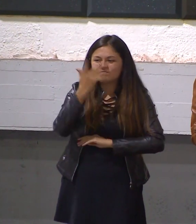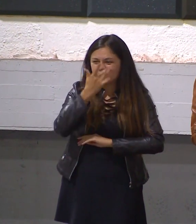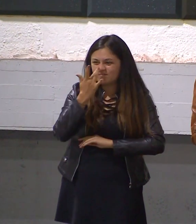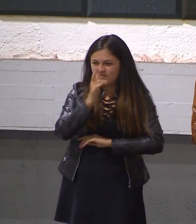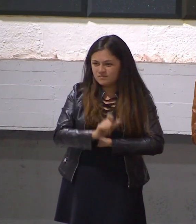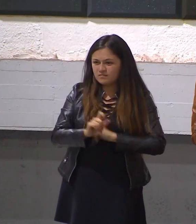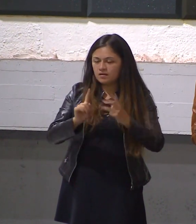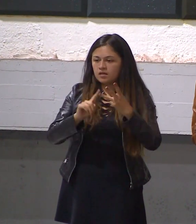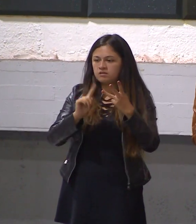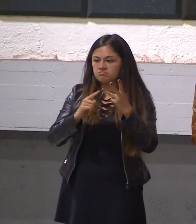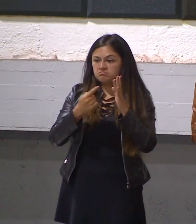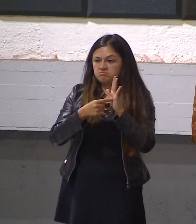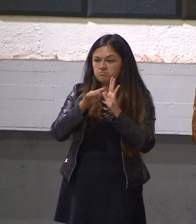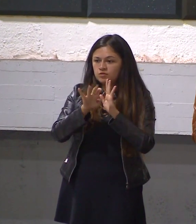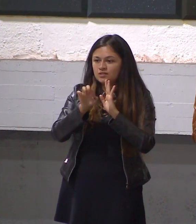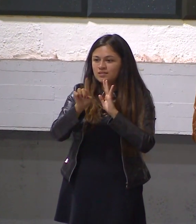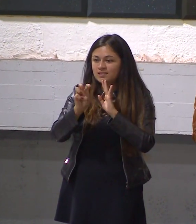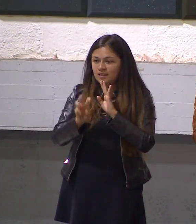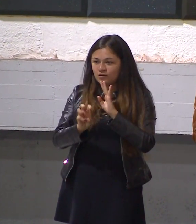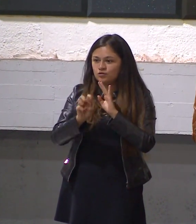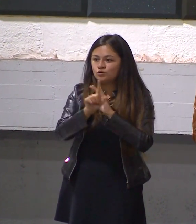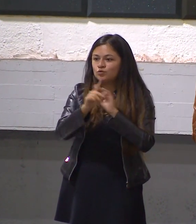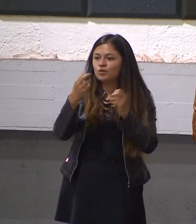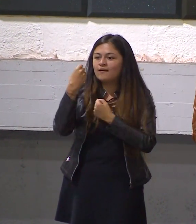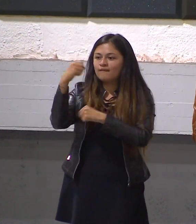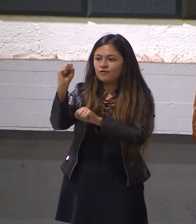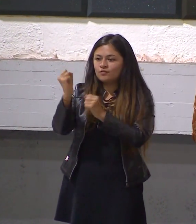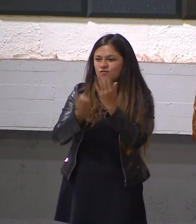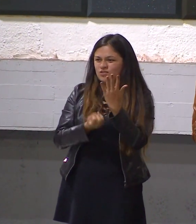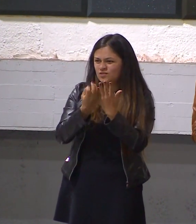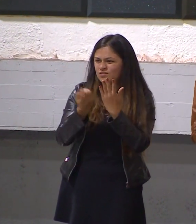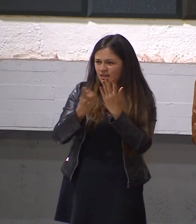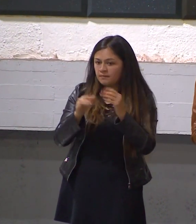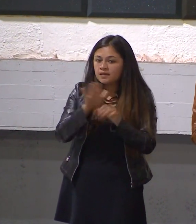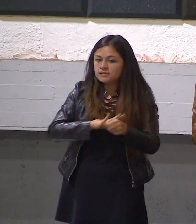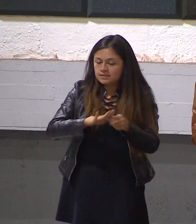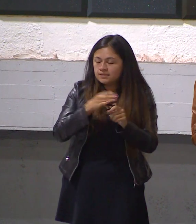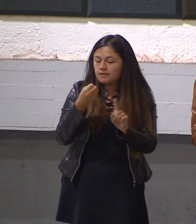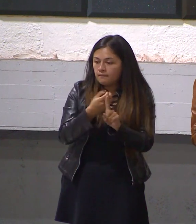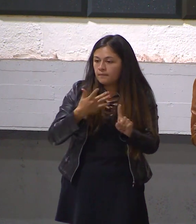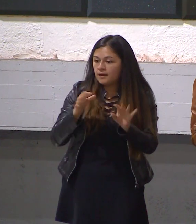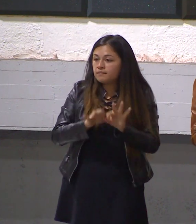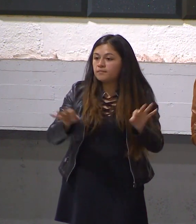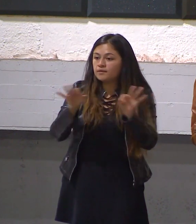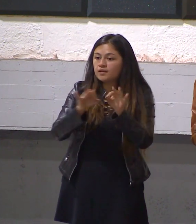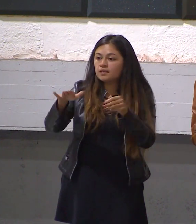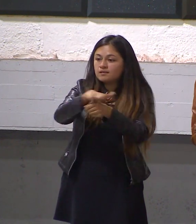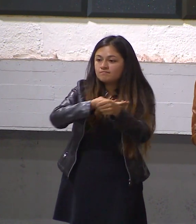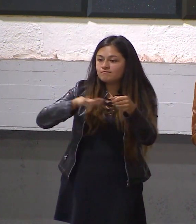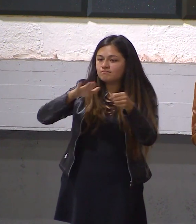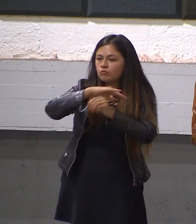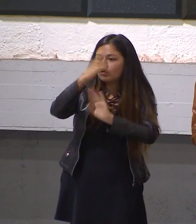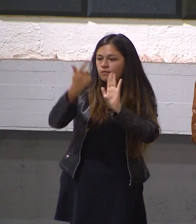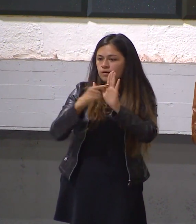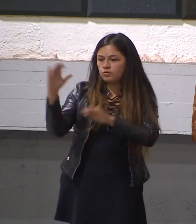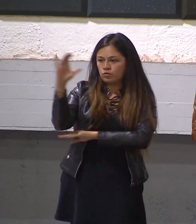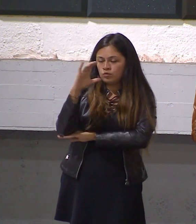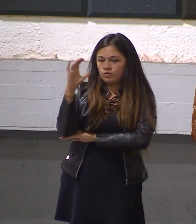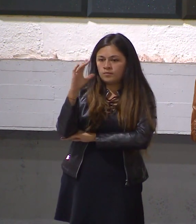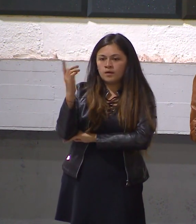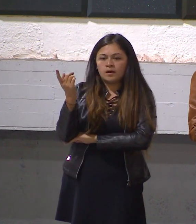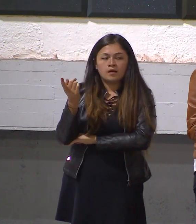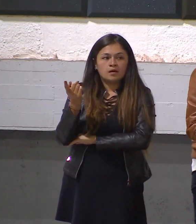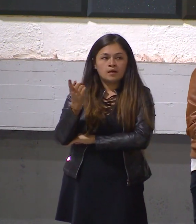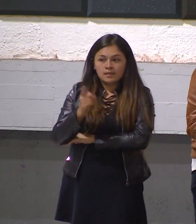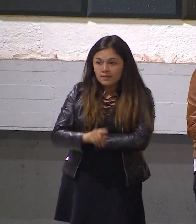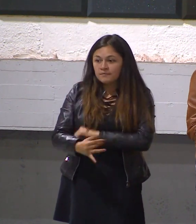una revolución cultural que nos marca unos momentos fuertes y que también incide en el momento histórico y educativo de colombia y